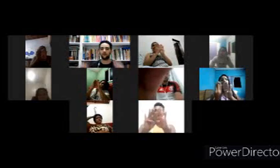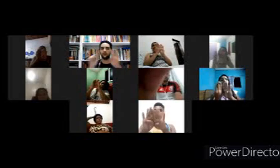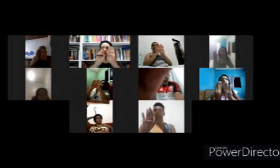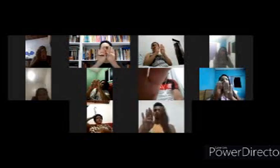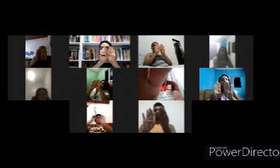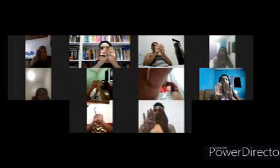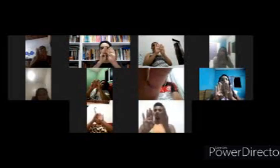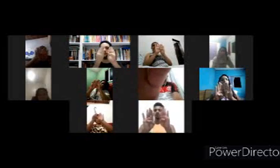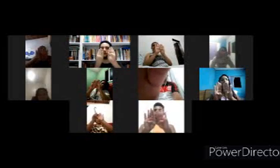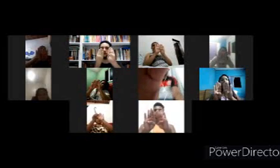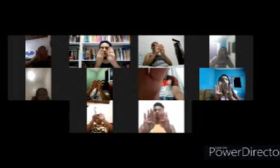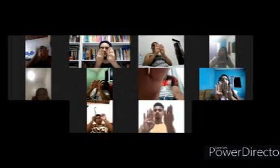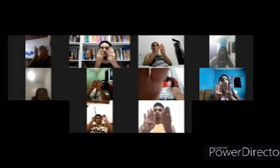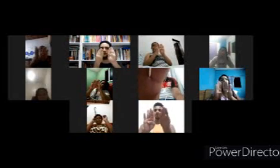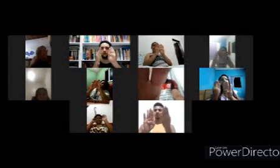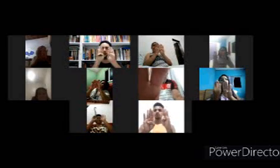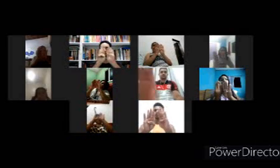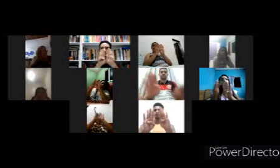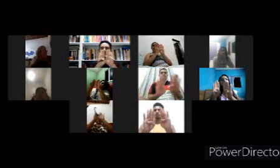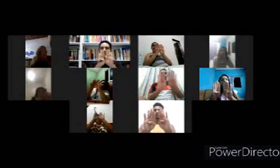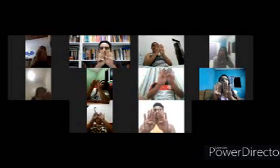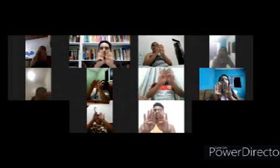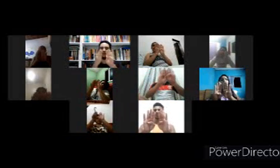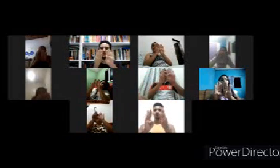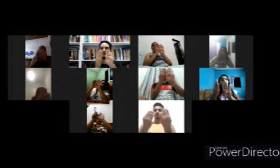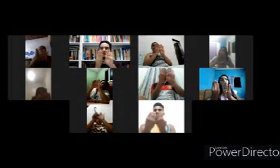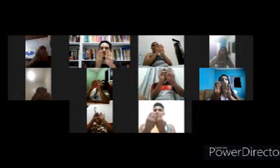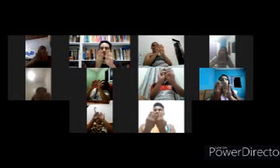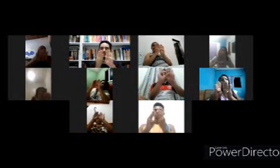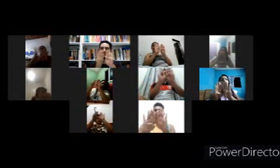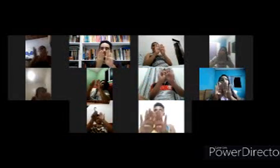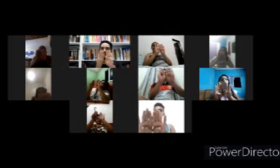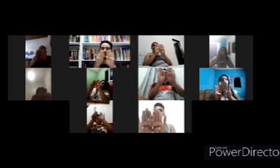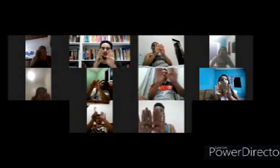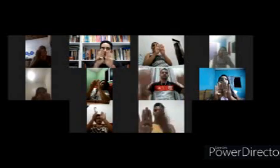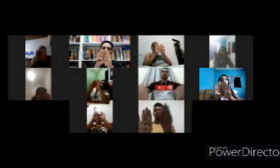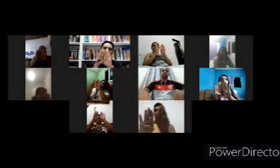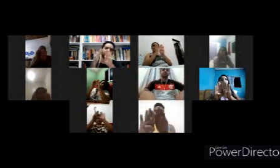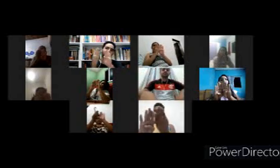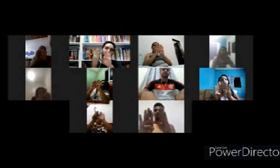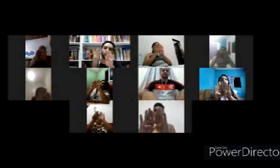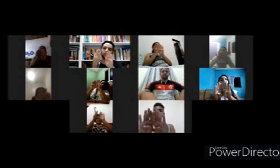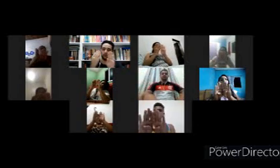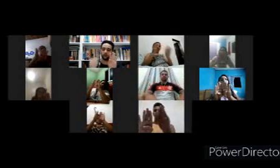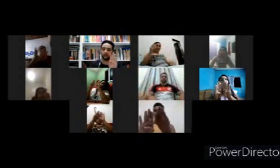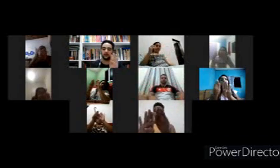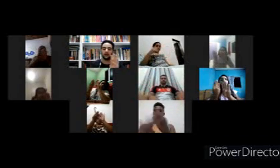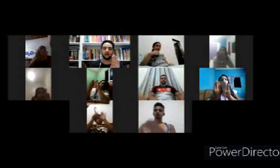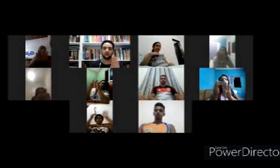fora e só uma mão vira. Palmas para fora e uma das mãos vai para trás, que é como se estivesse abrindo uma porta. Aquelas